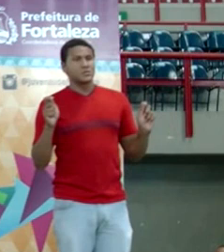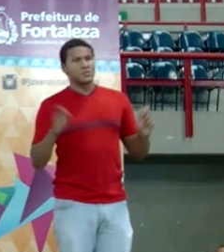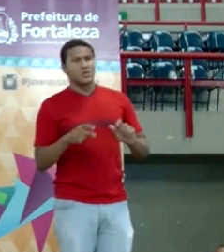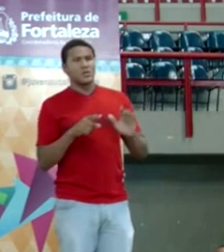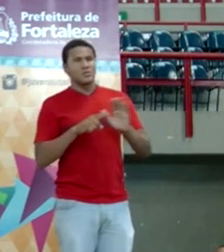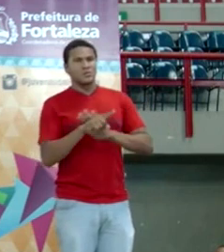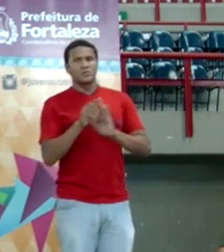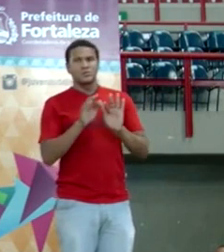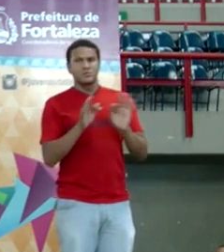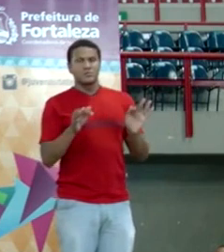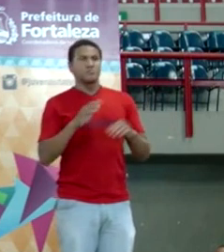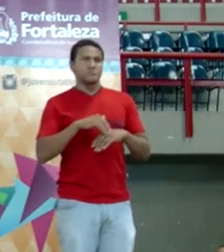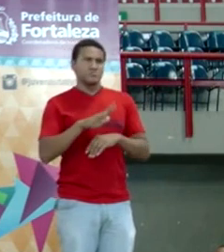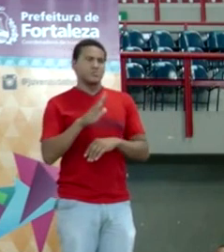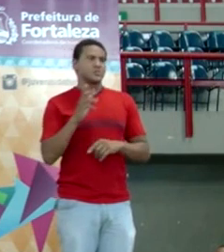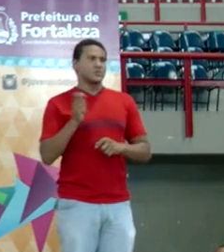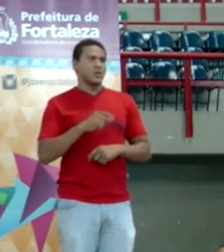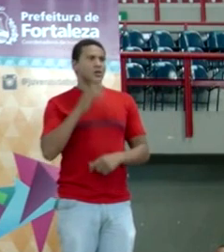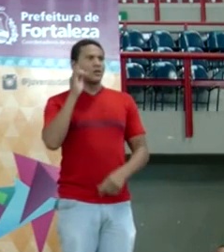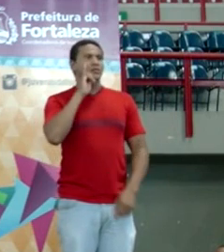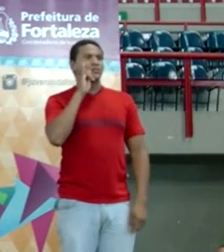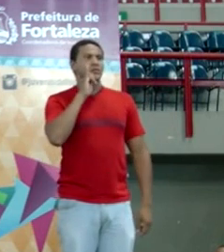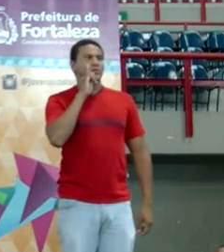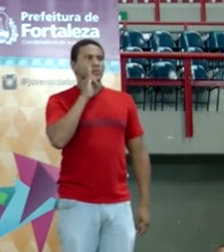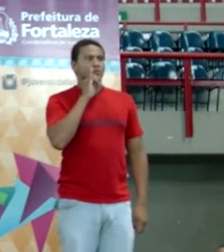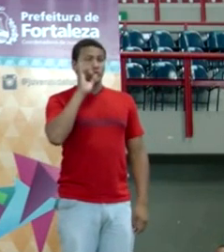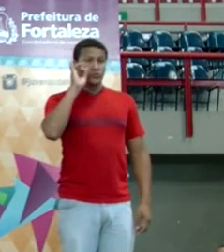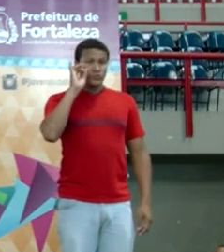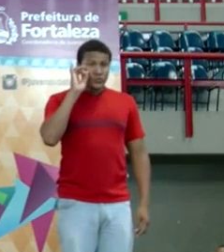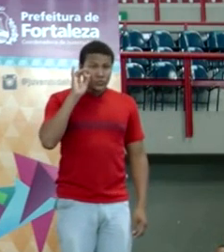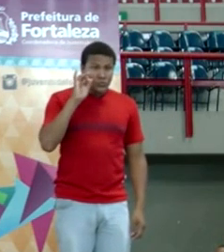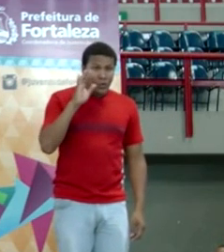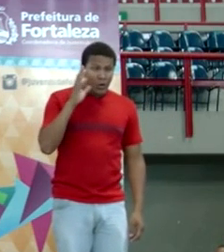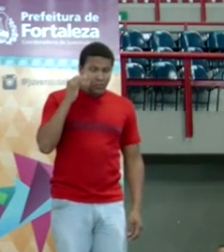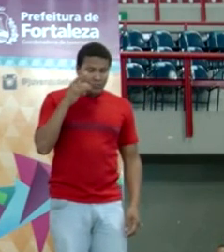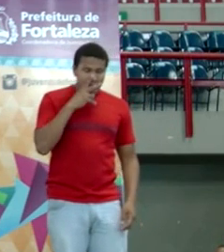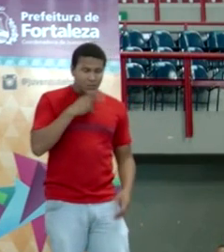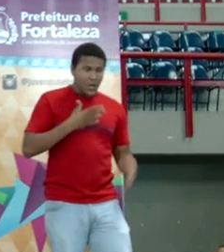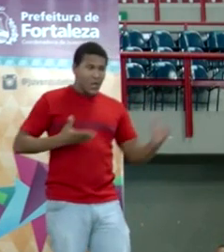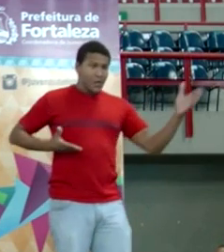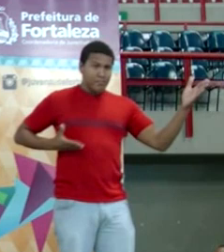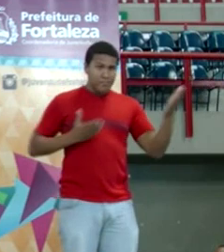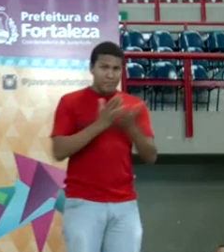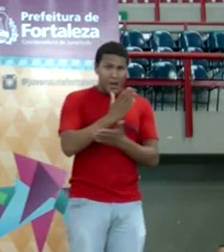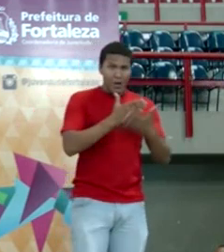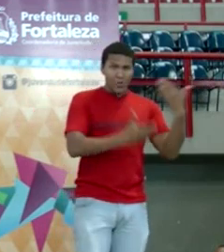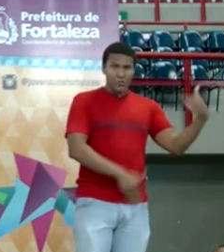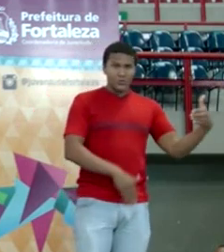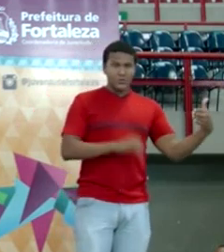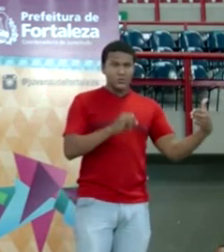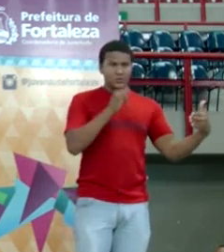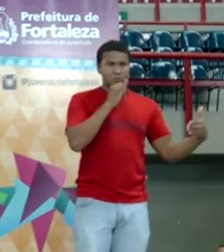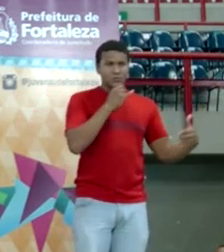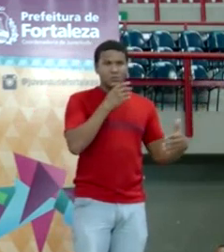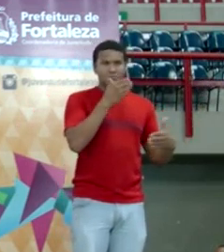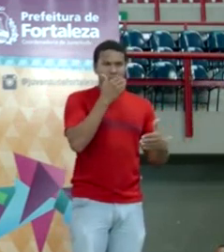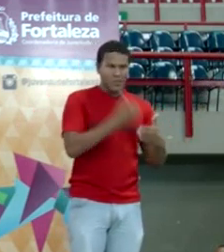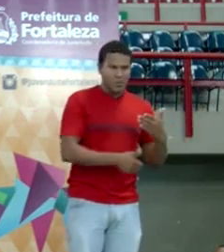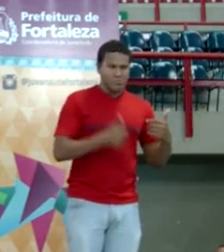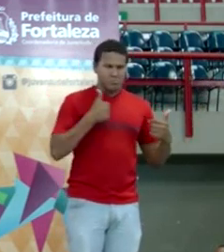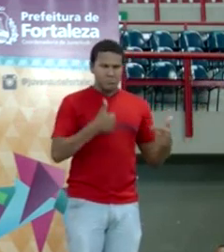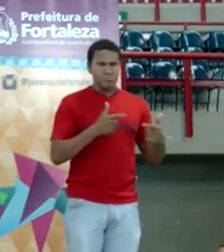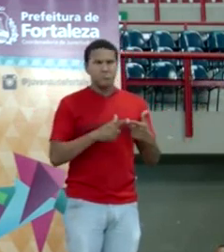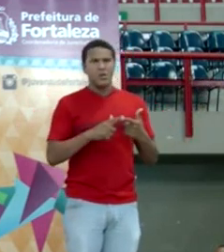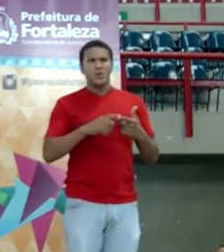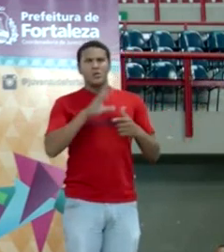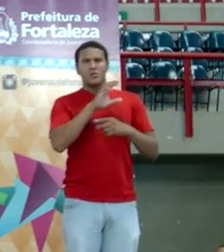poderia ter feito a seguinte pergunta: o cara só vai ser aprovado no concurso se ele se der bem na prova, no currículo